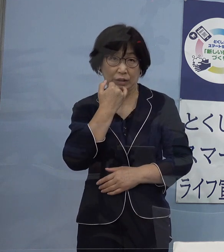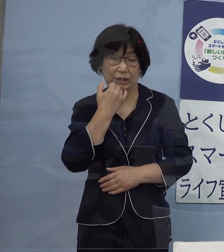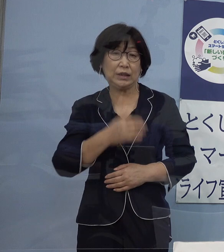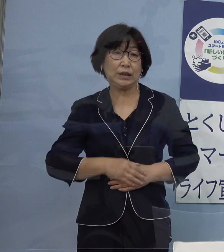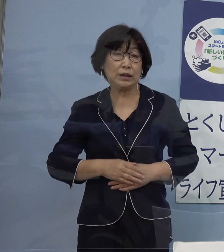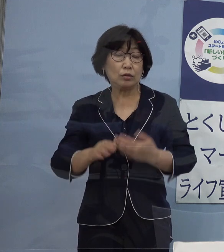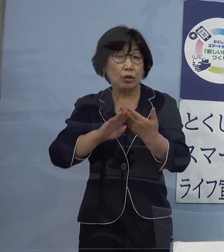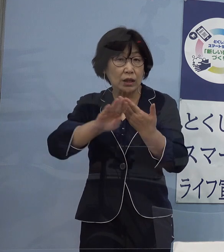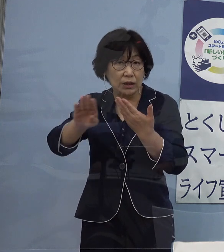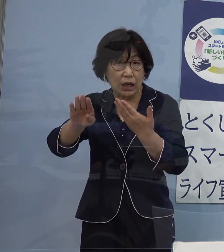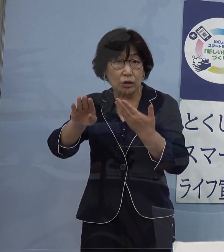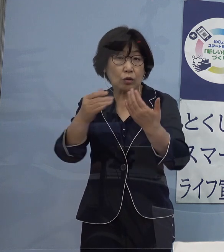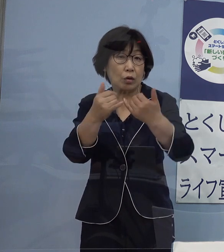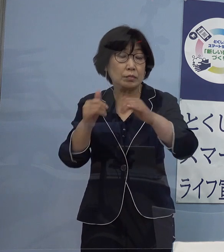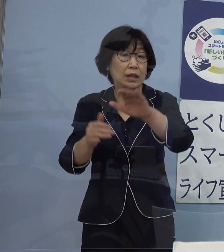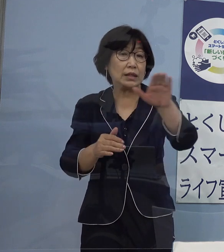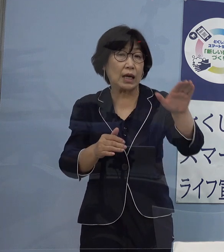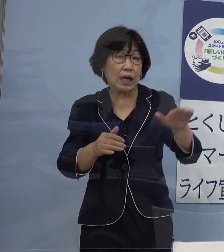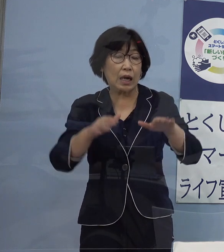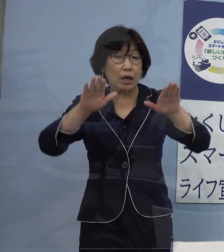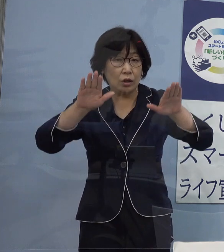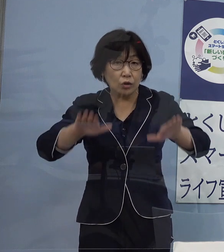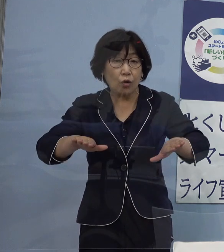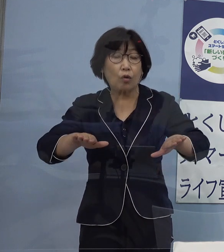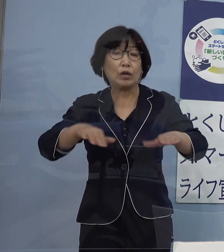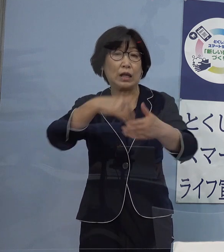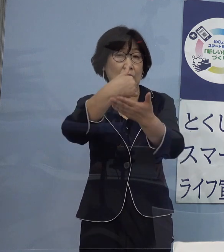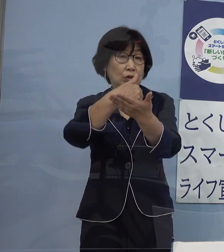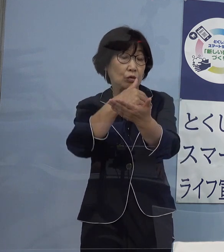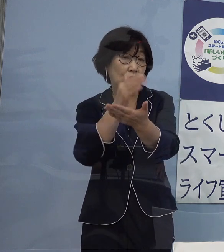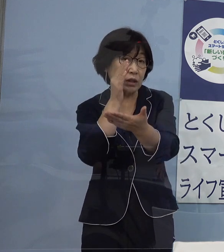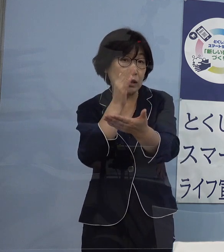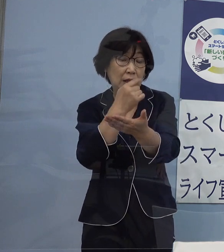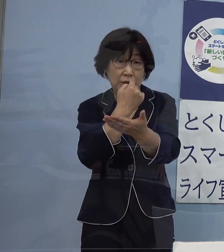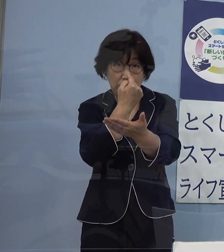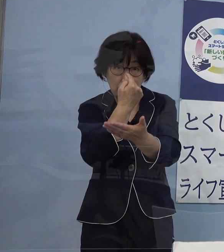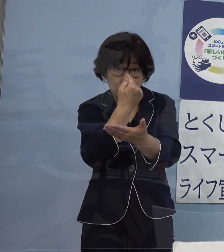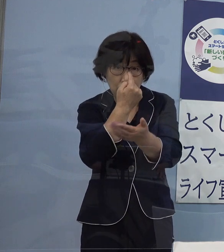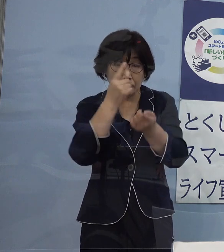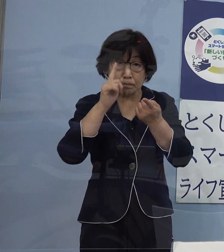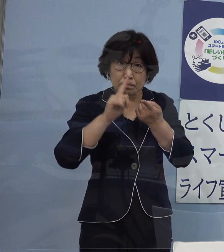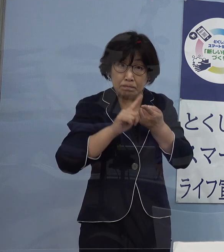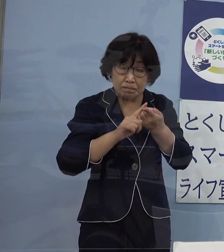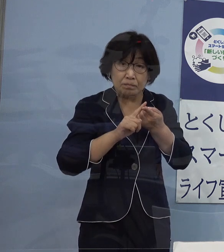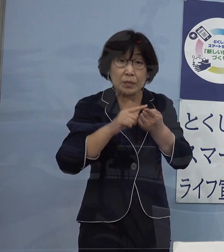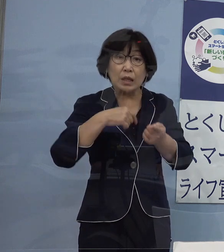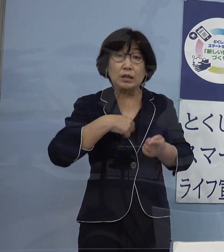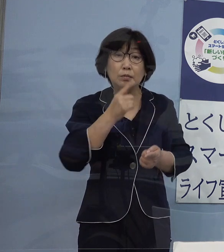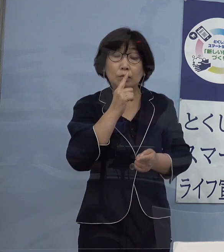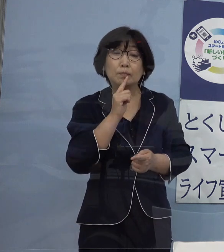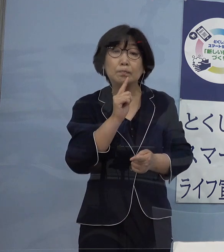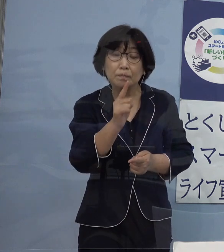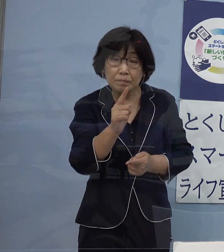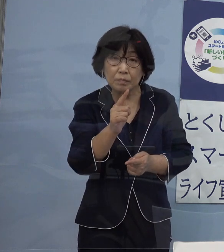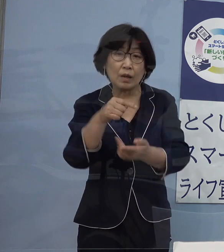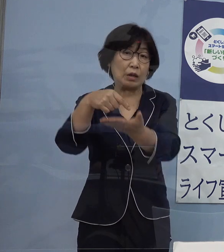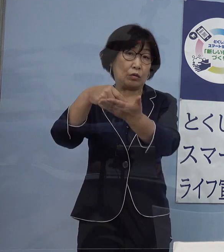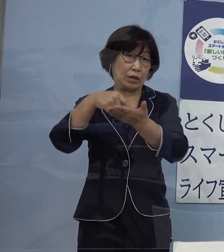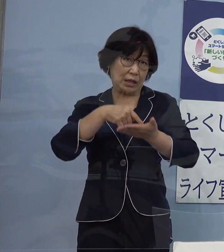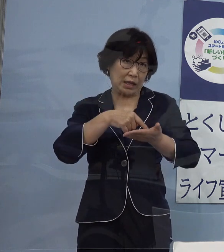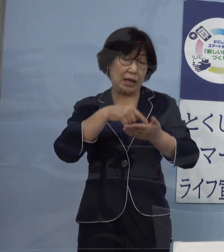の皆さん方が今日の話を聞いて、自分はひょっとしたらということで名乗り出られて、そして結果